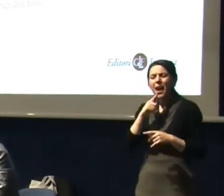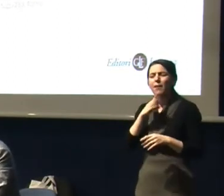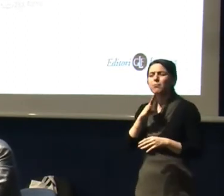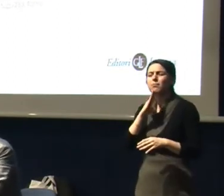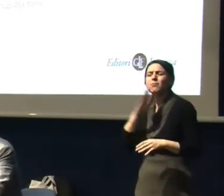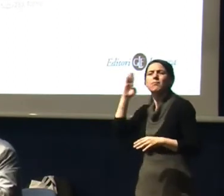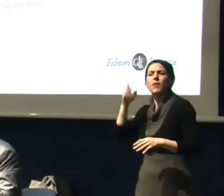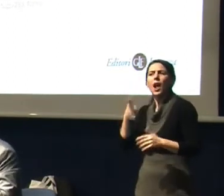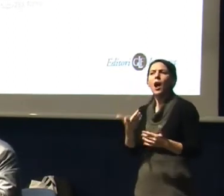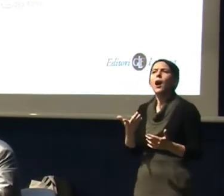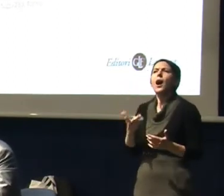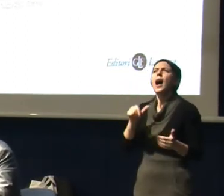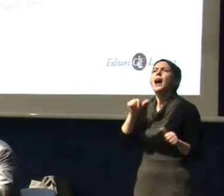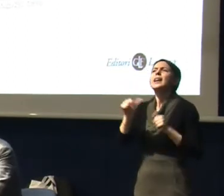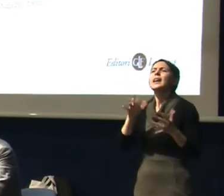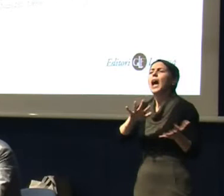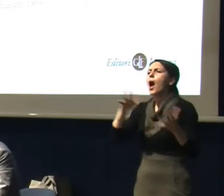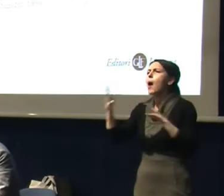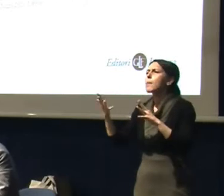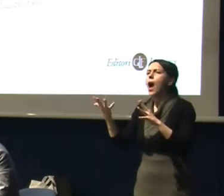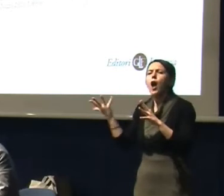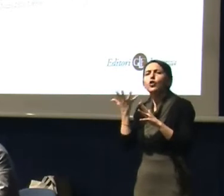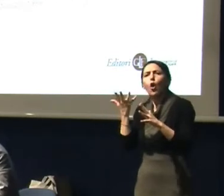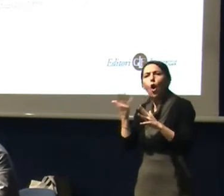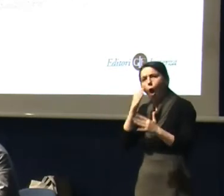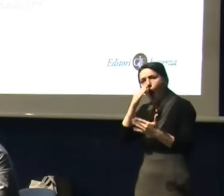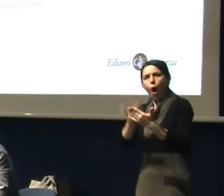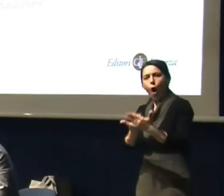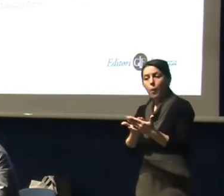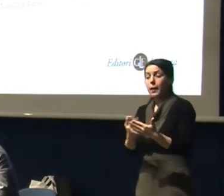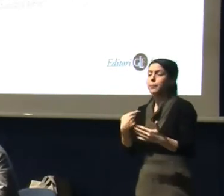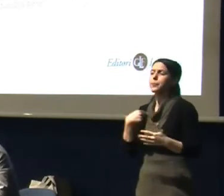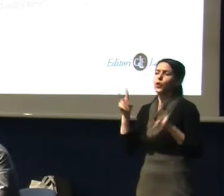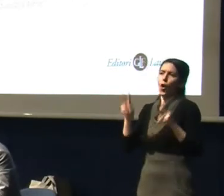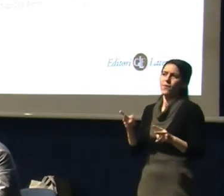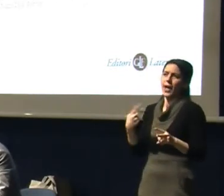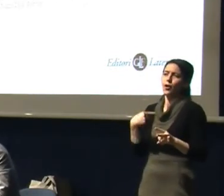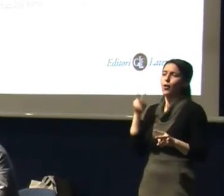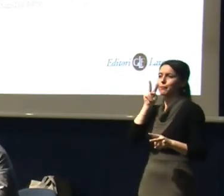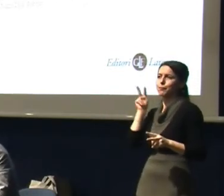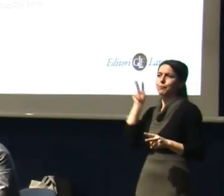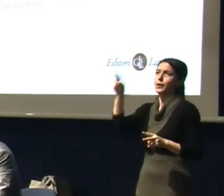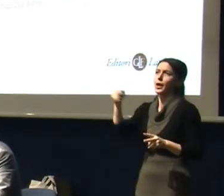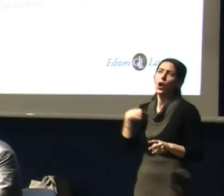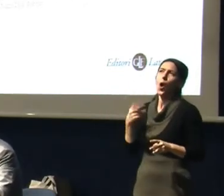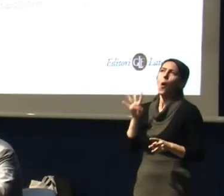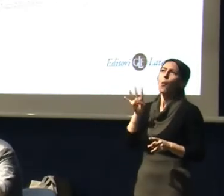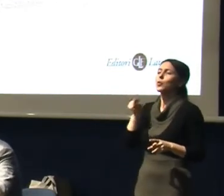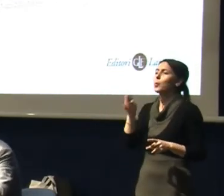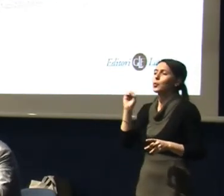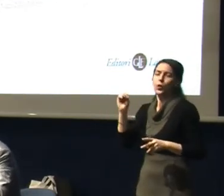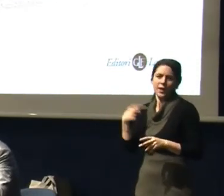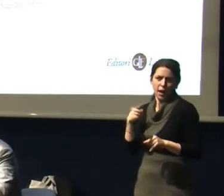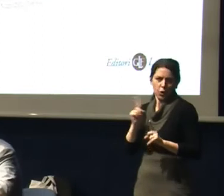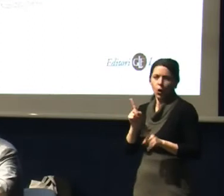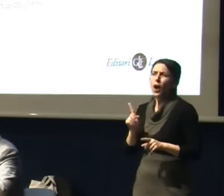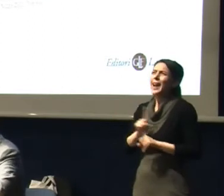siccome io poi sono mettono le mani avanti una persona che non è 4.0 non sono neanche